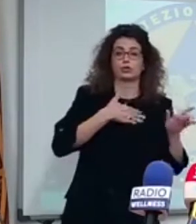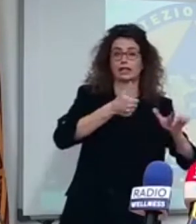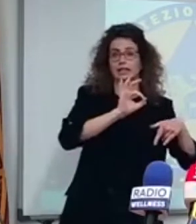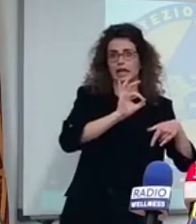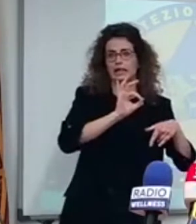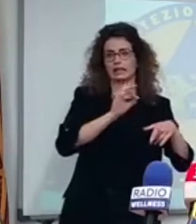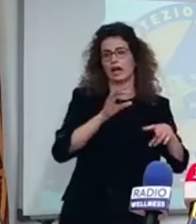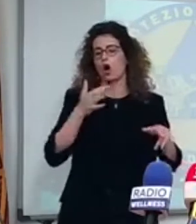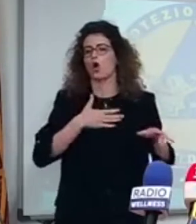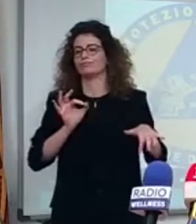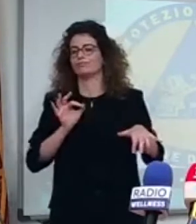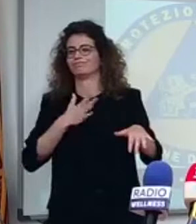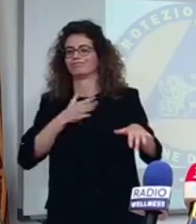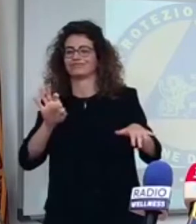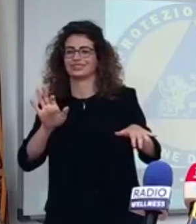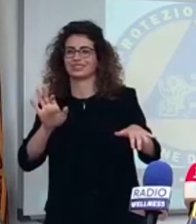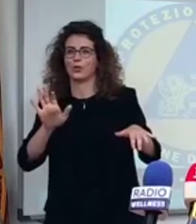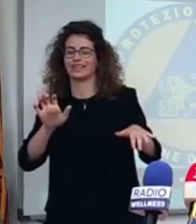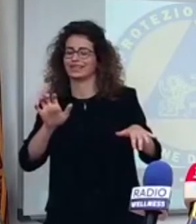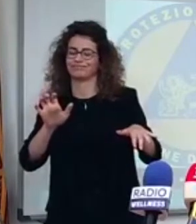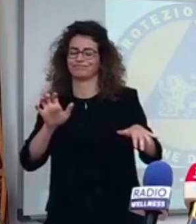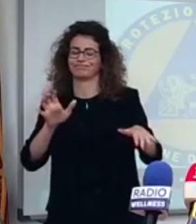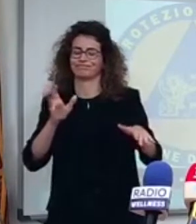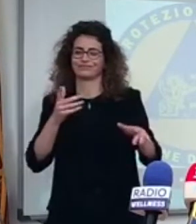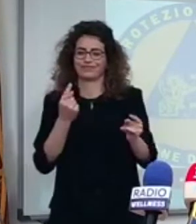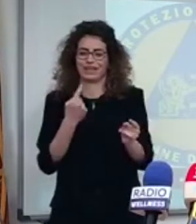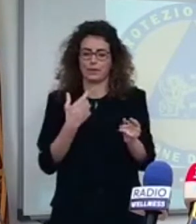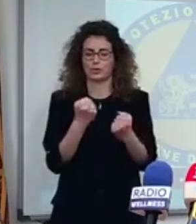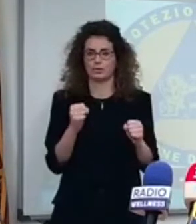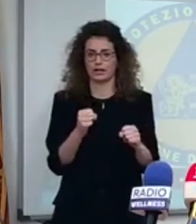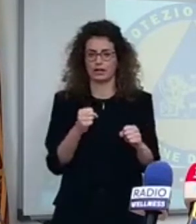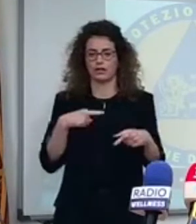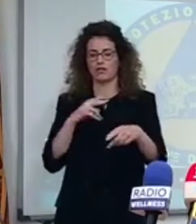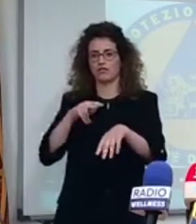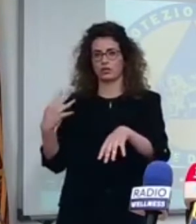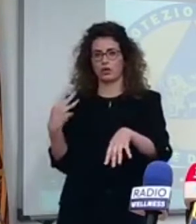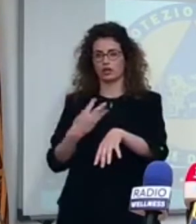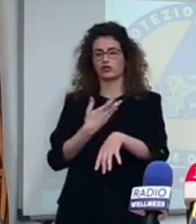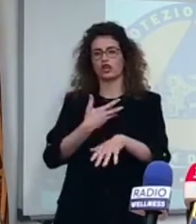Noi anche oggi, se vi interessa, l'ultima 24 ore abbiamo fatto